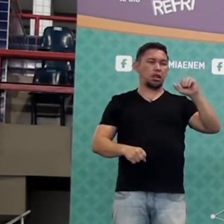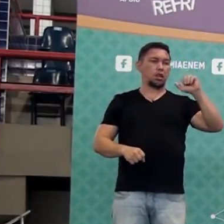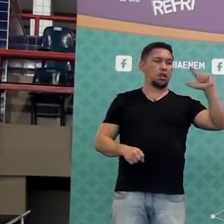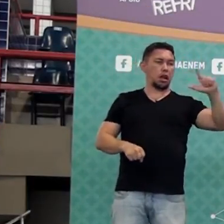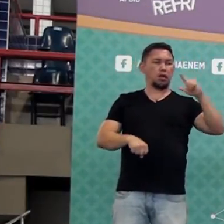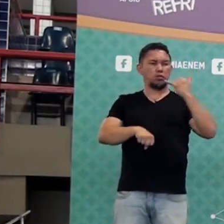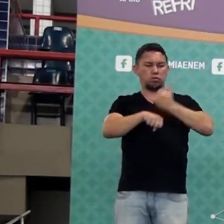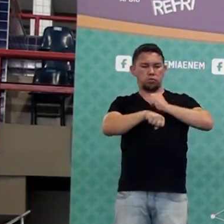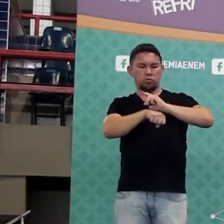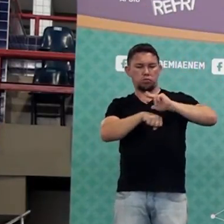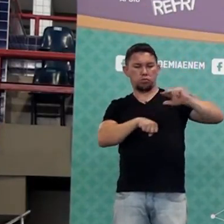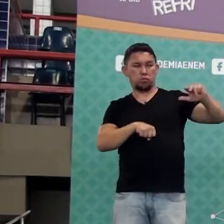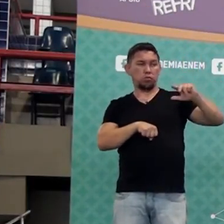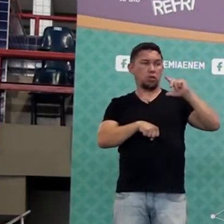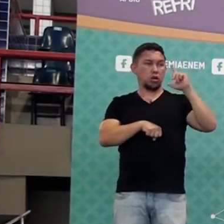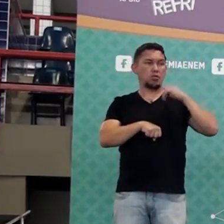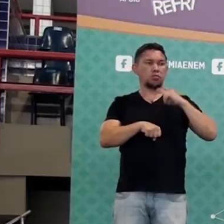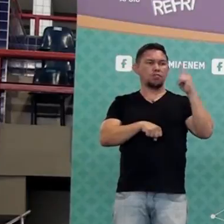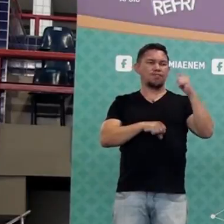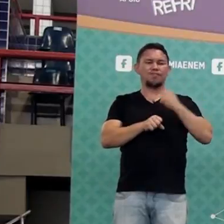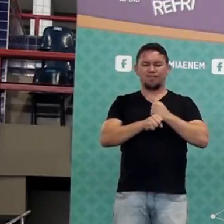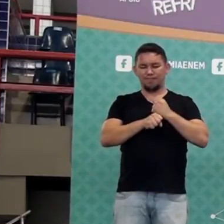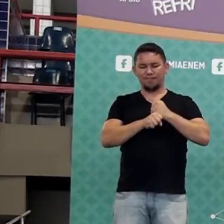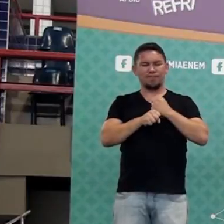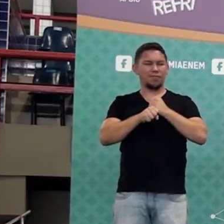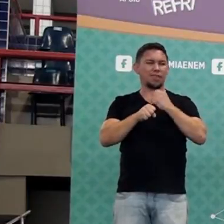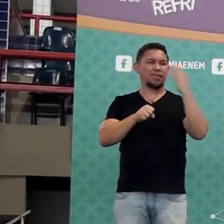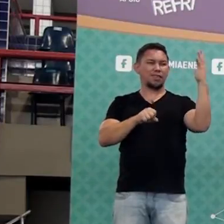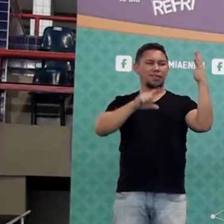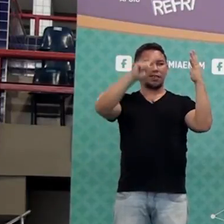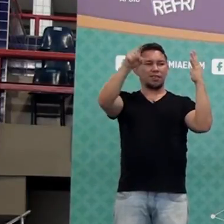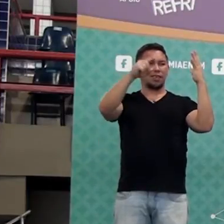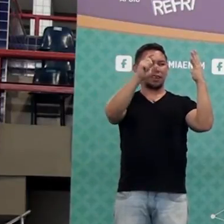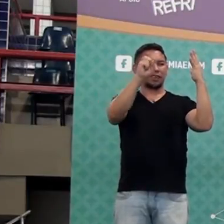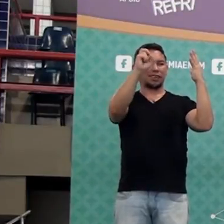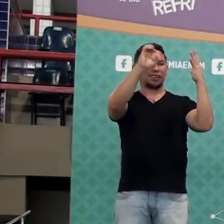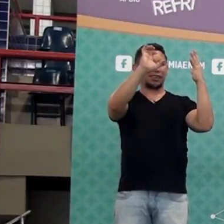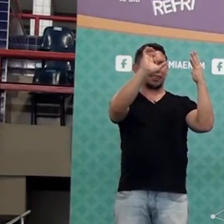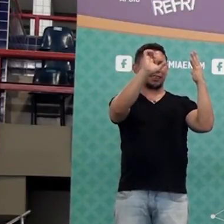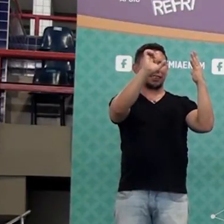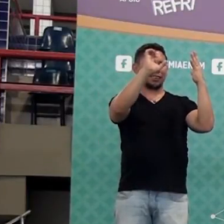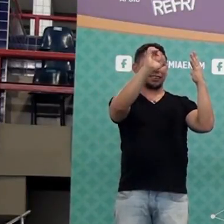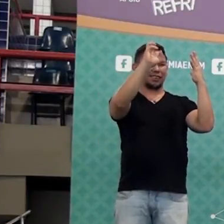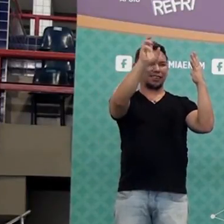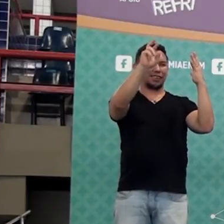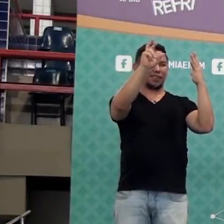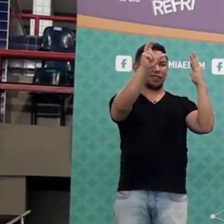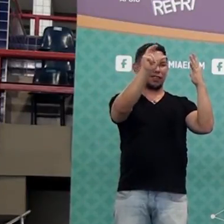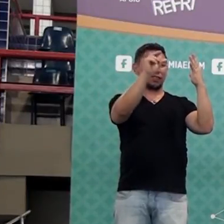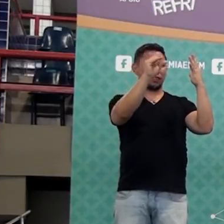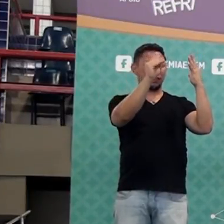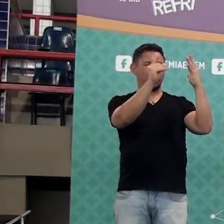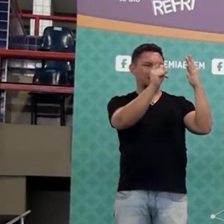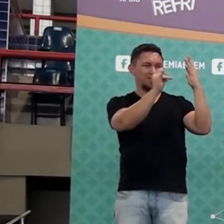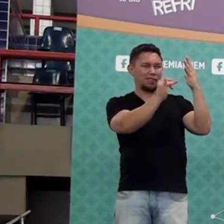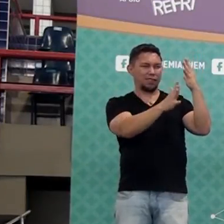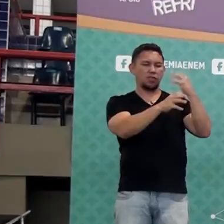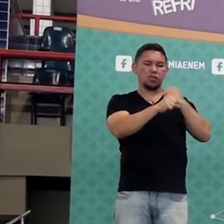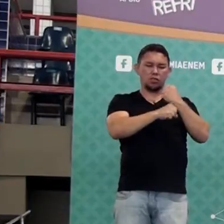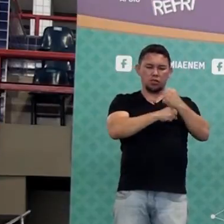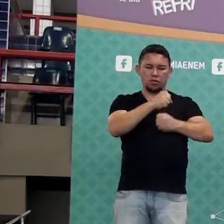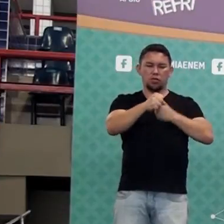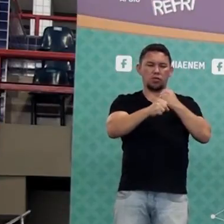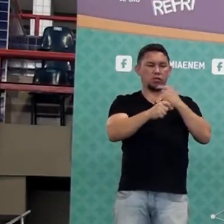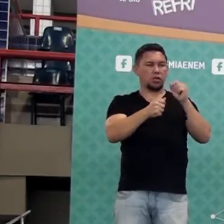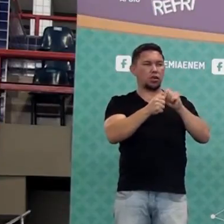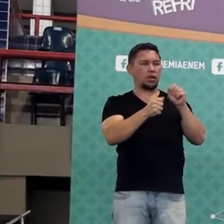gente sabe que metal, depois de um certo tempo, ele sofre processo de oxidação, ele corrói. Então, de anos e anos lá,